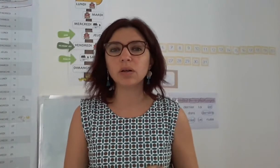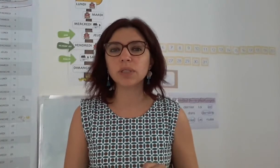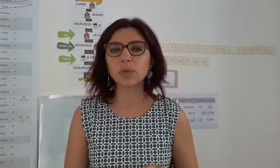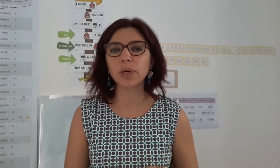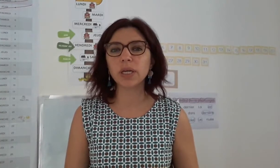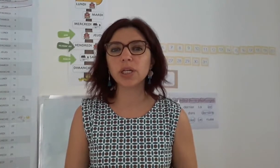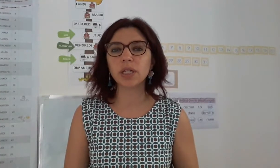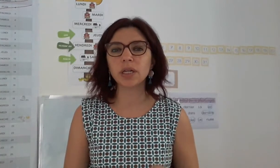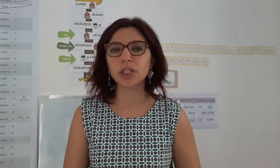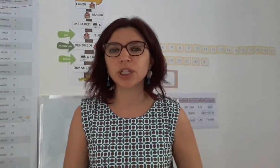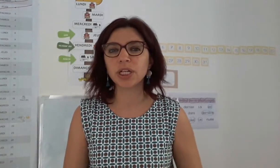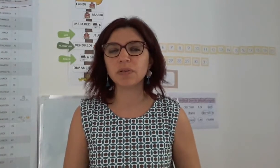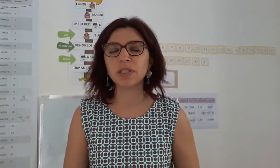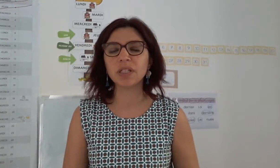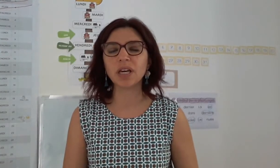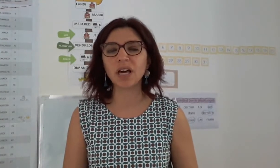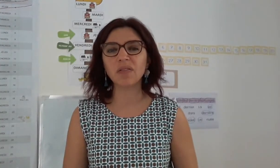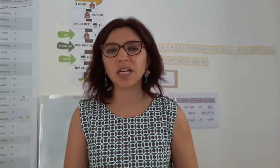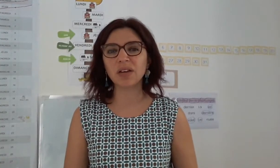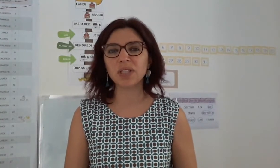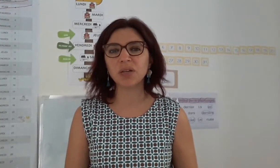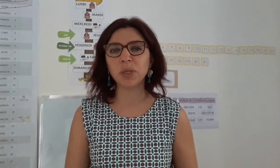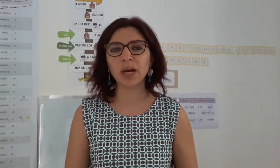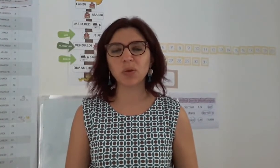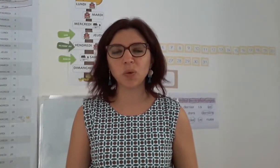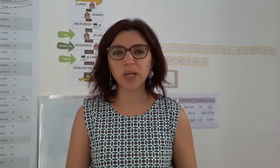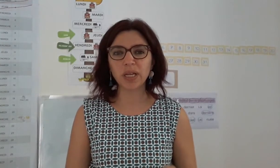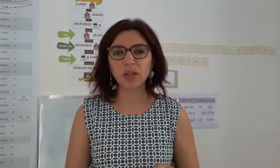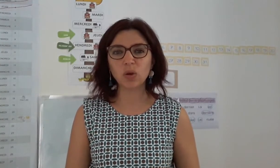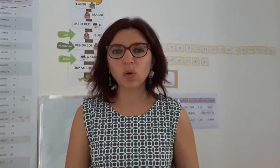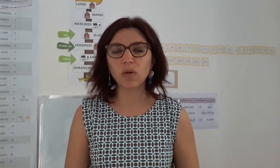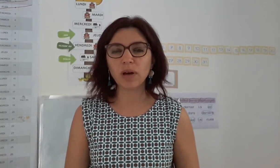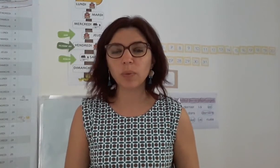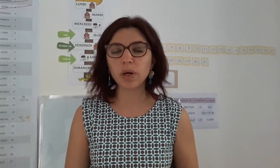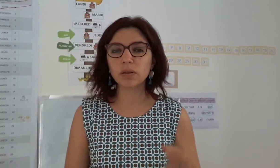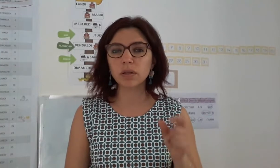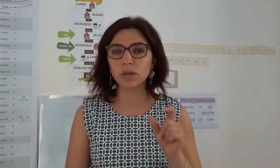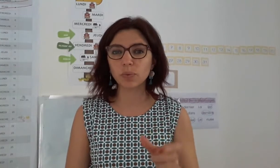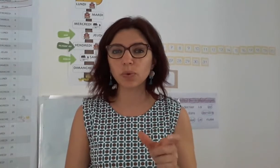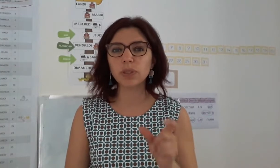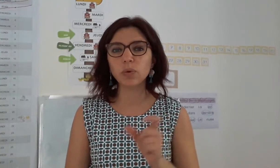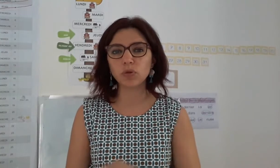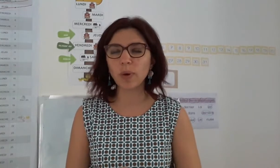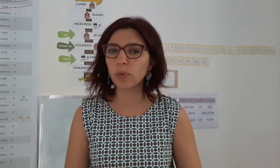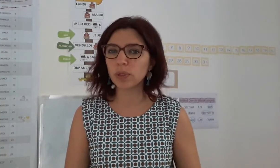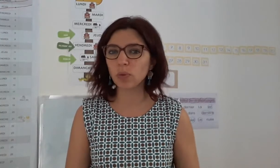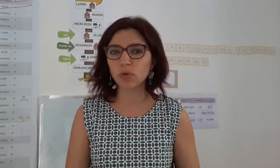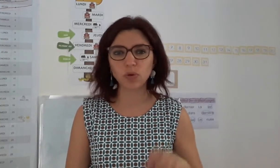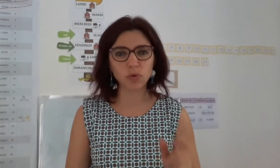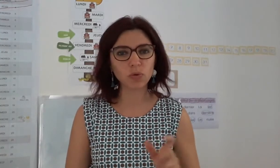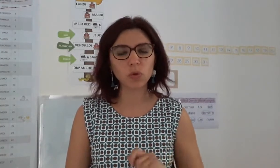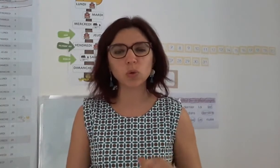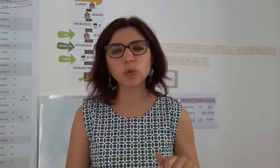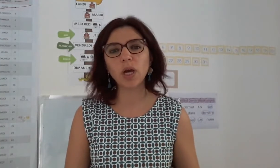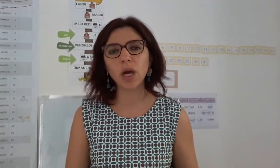Vous êtes prêts? J'ai révisé avec la vidéo d'Arnaud. Donc on va apprendre petit morceau par petit morceau. Aujourd'hui,